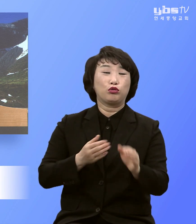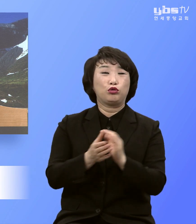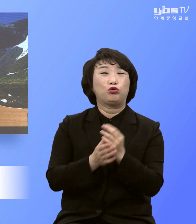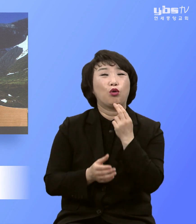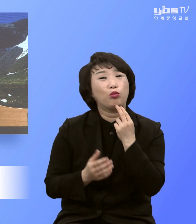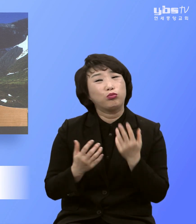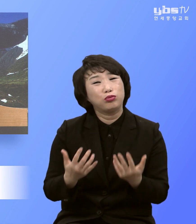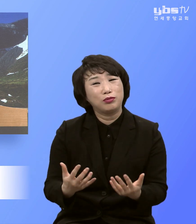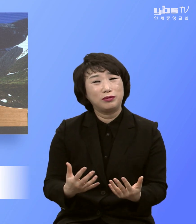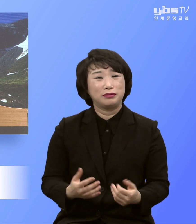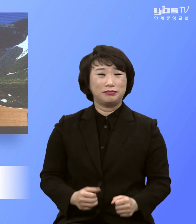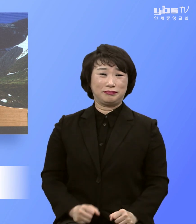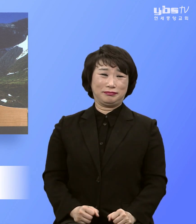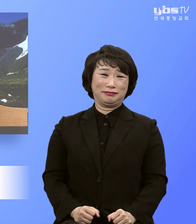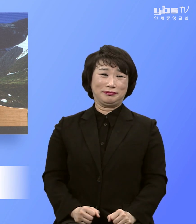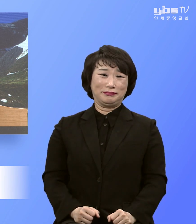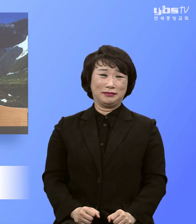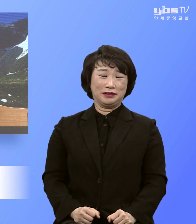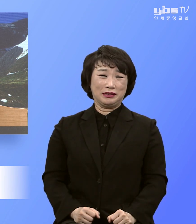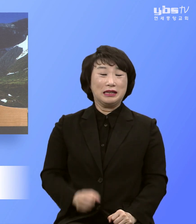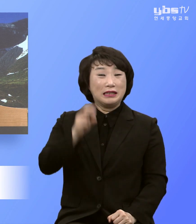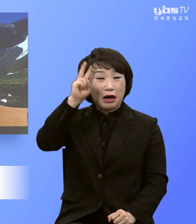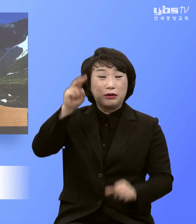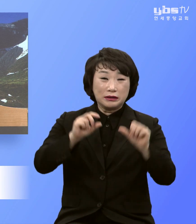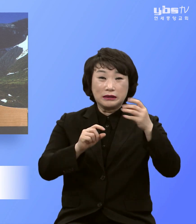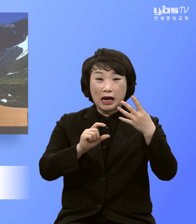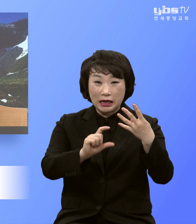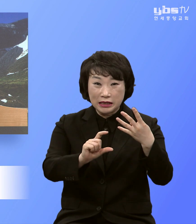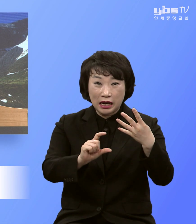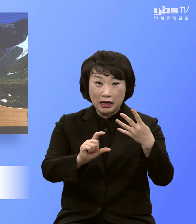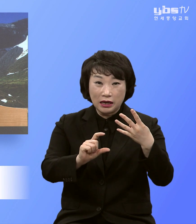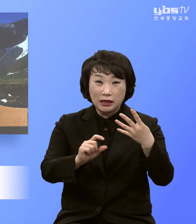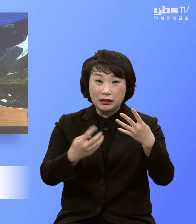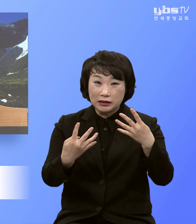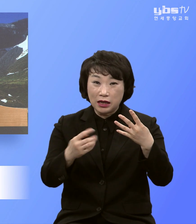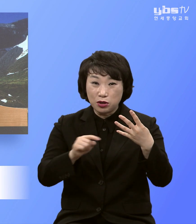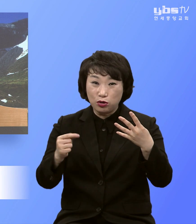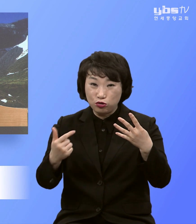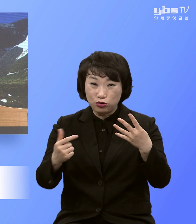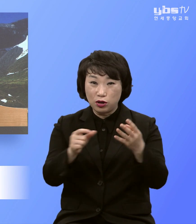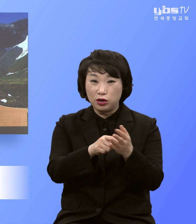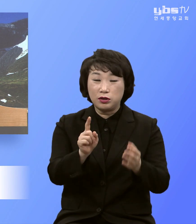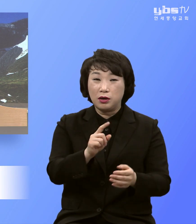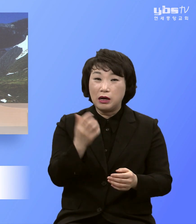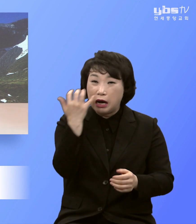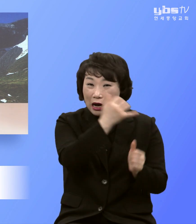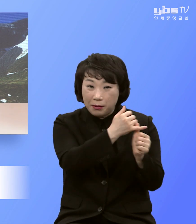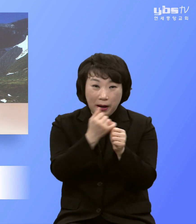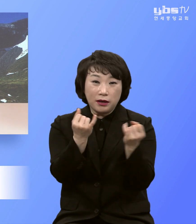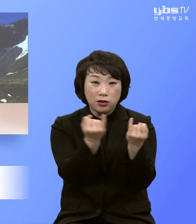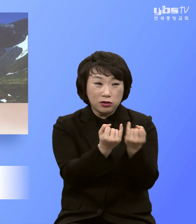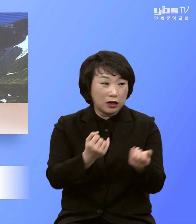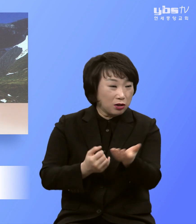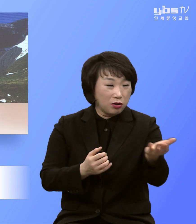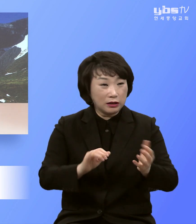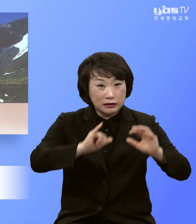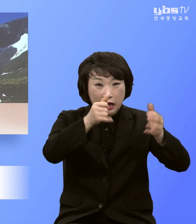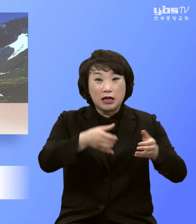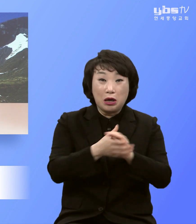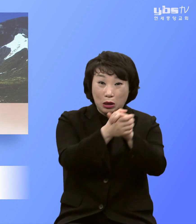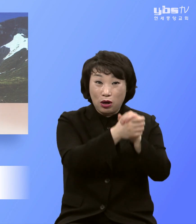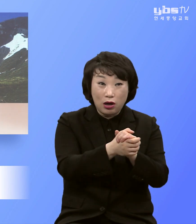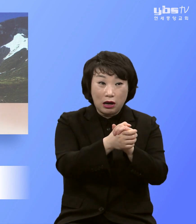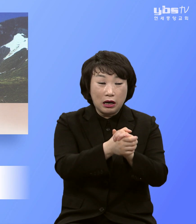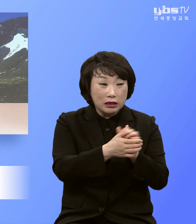사람이 뭡니까? 야고보서 4장 4절로 6절에 가늠하는 여자들이여, 세상과